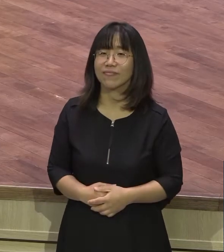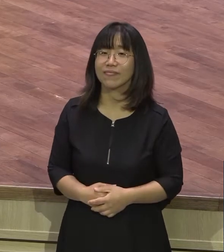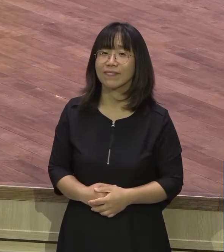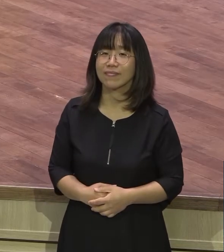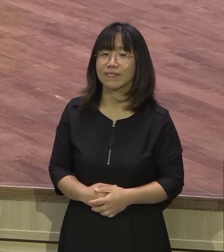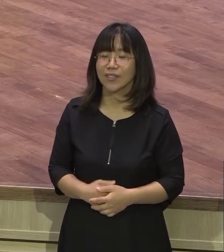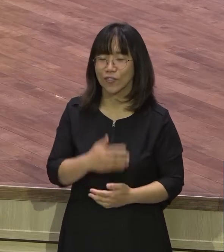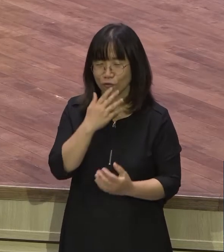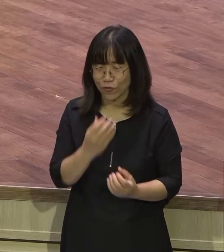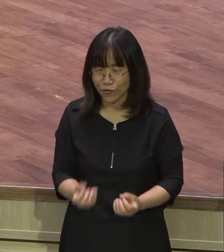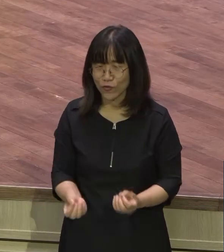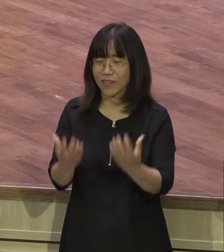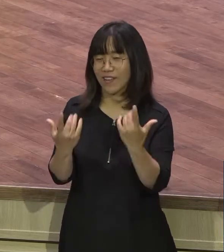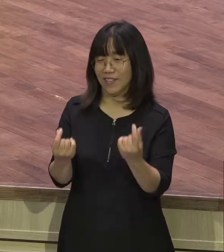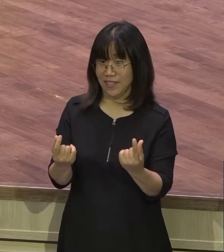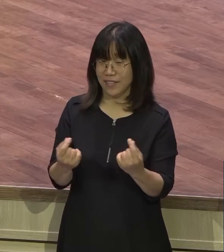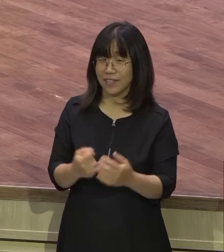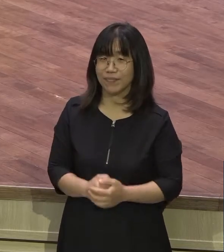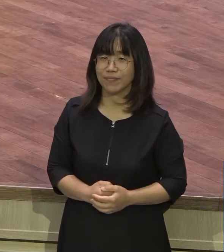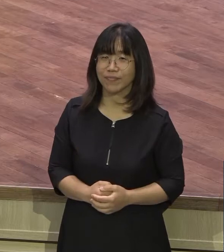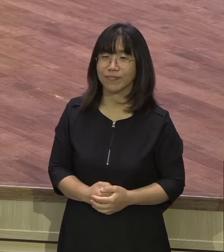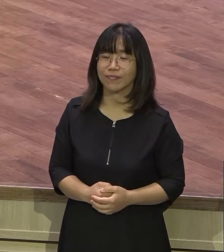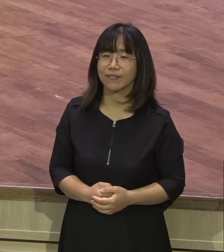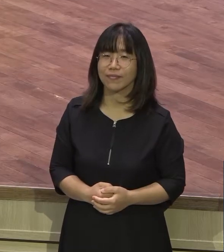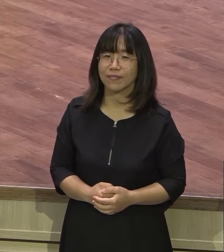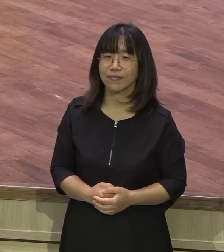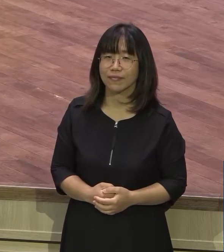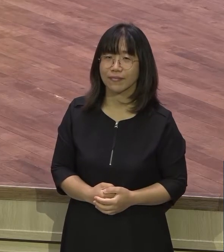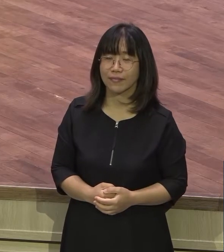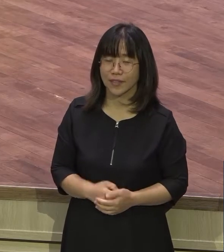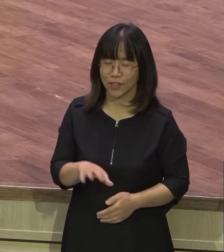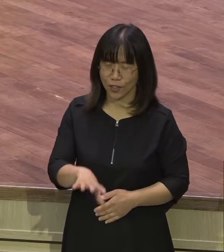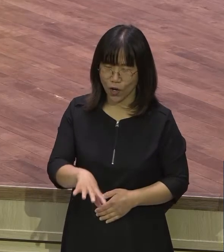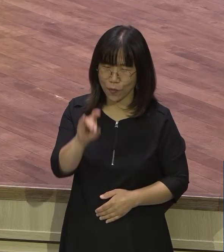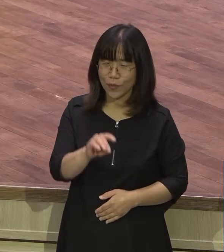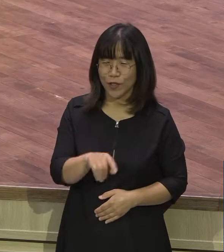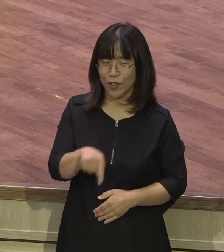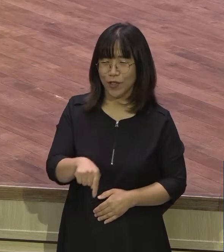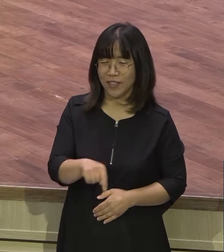축제 분위기 그렇게 그렇게 했어요 이 교회 시작부터